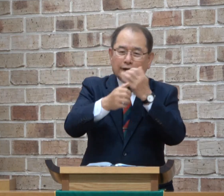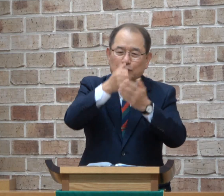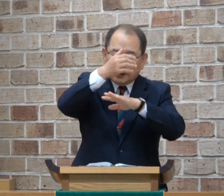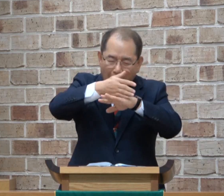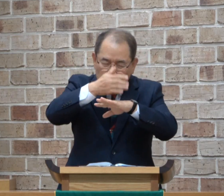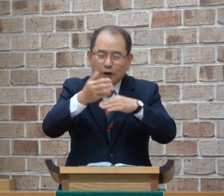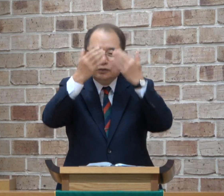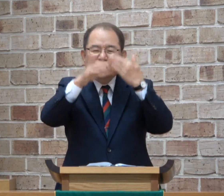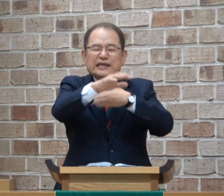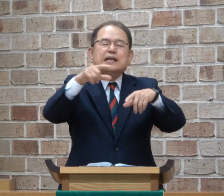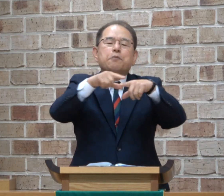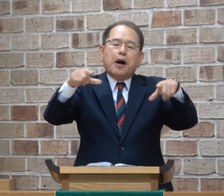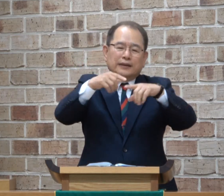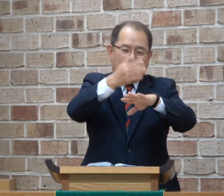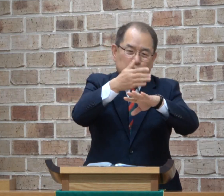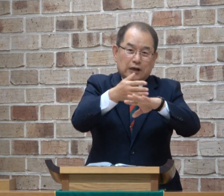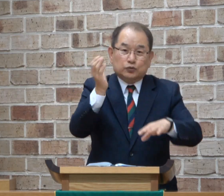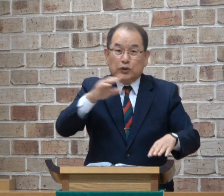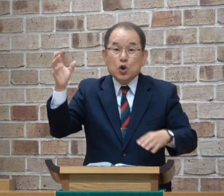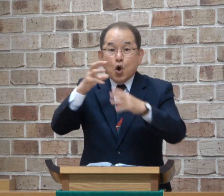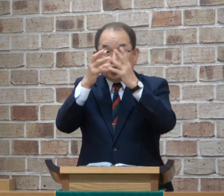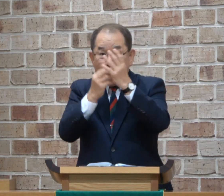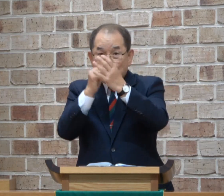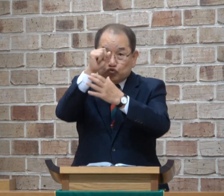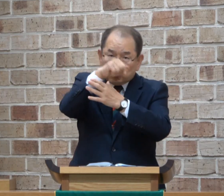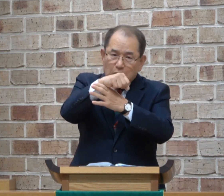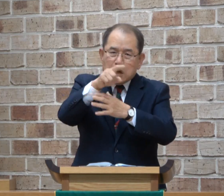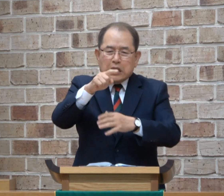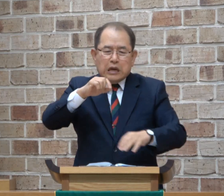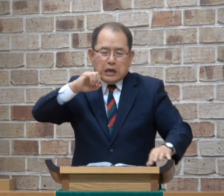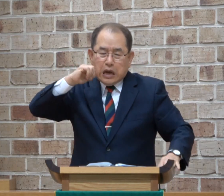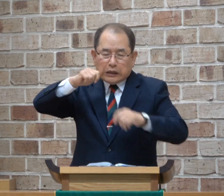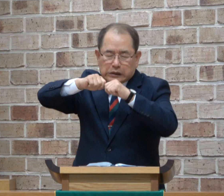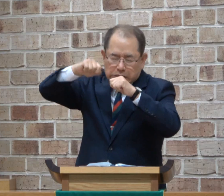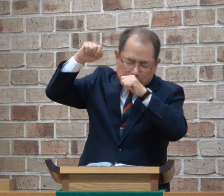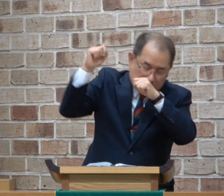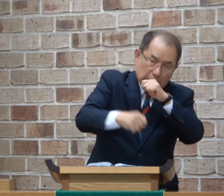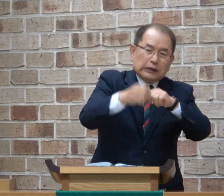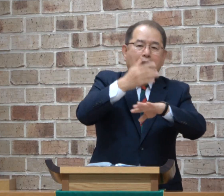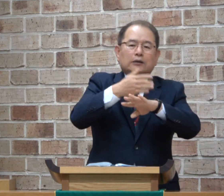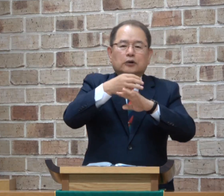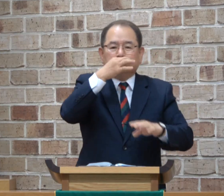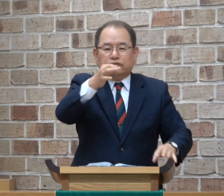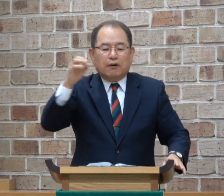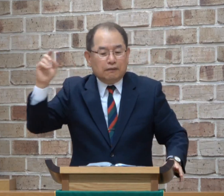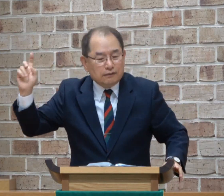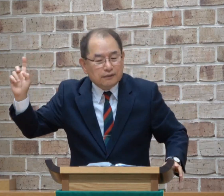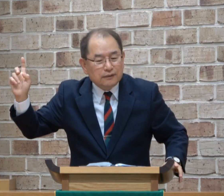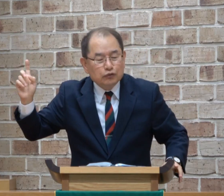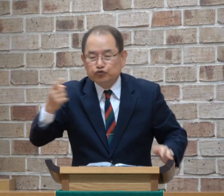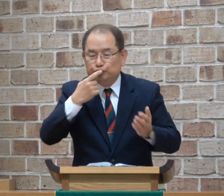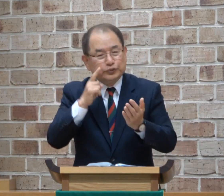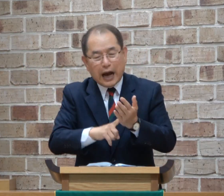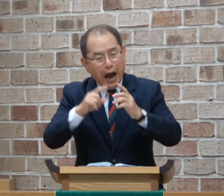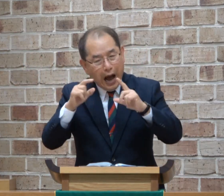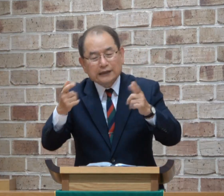드리는 것은 일반적인 감사입니다. 그러나 성숙한 사람의 감사는 쉽지 않습니다.